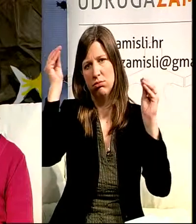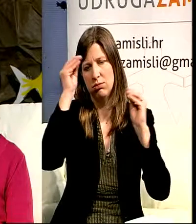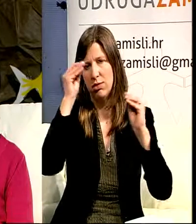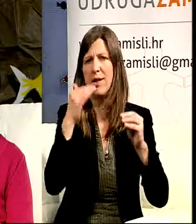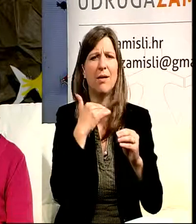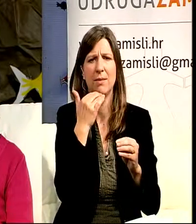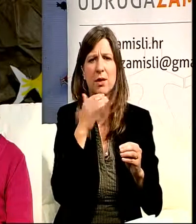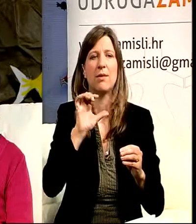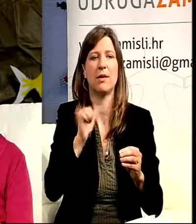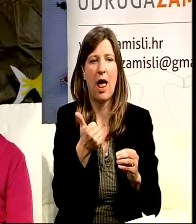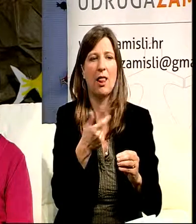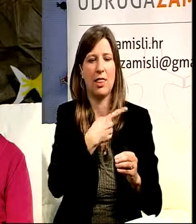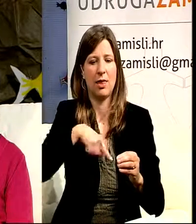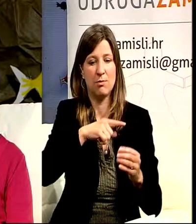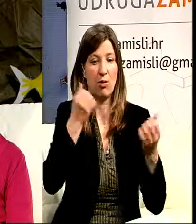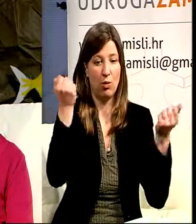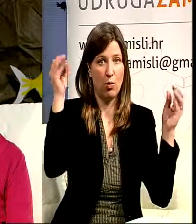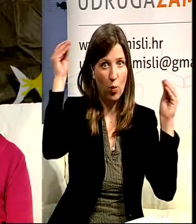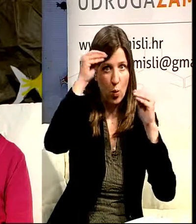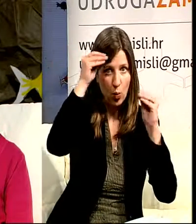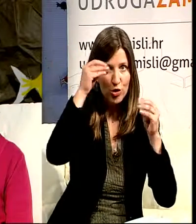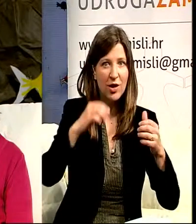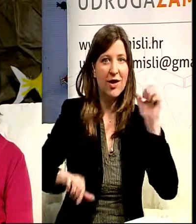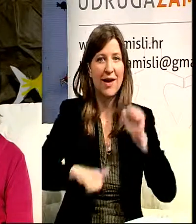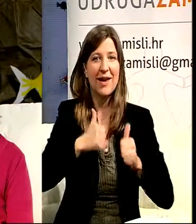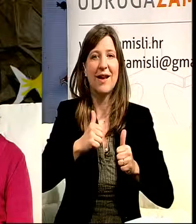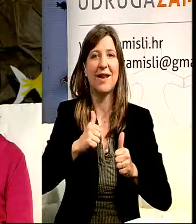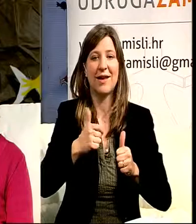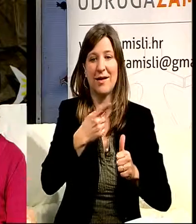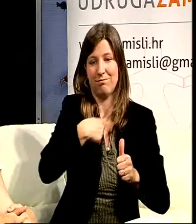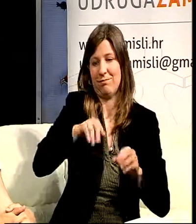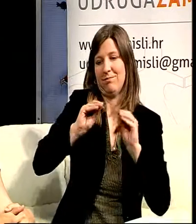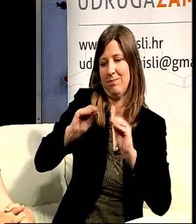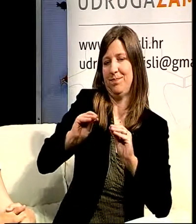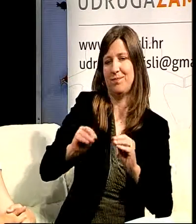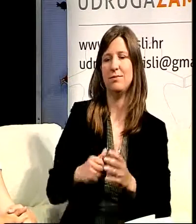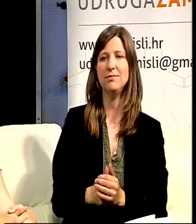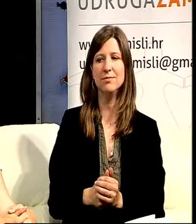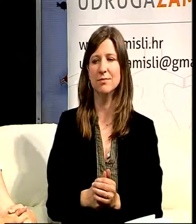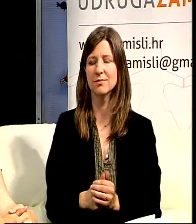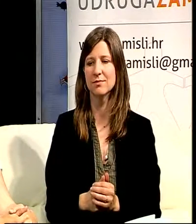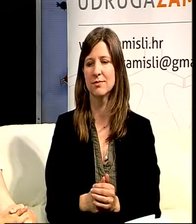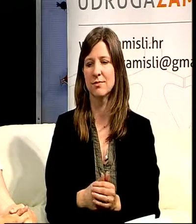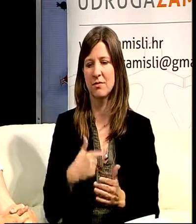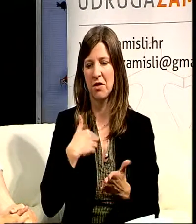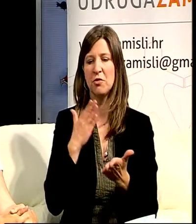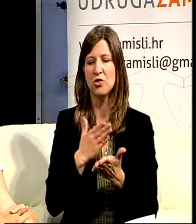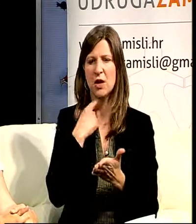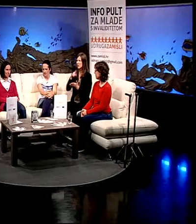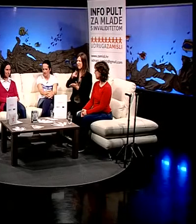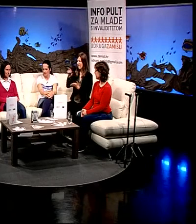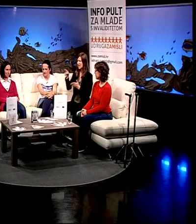učili ili bili učeni. Za nekoliko vas, sve često kažem da ste pioniri